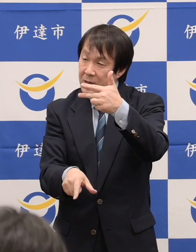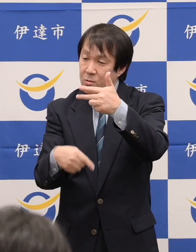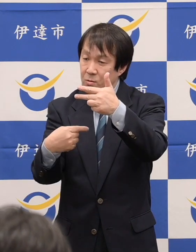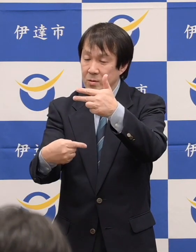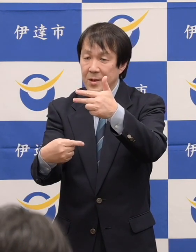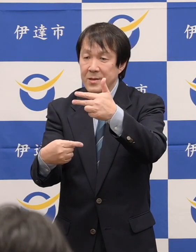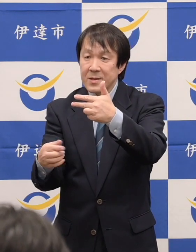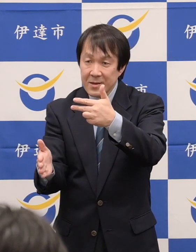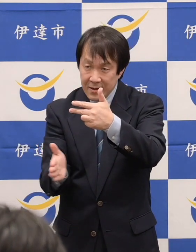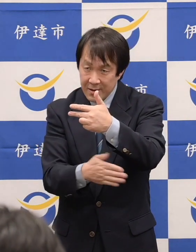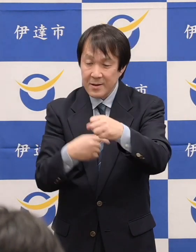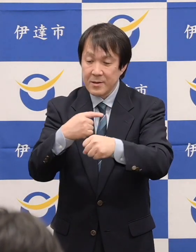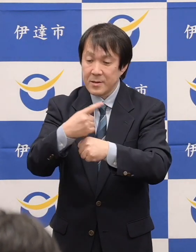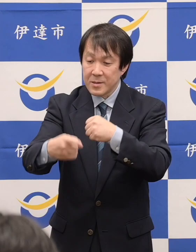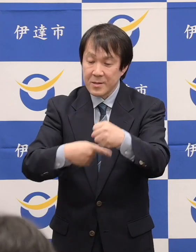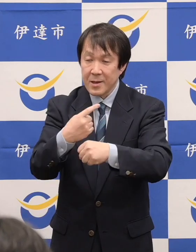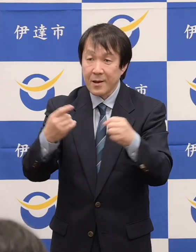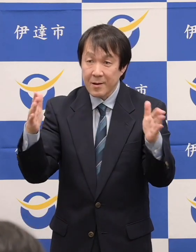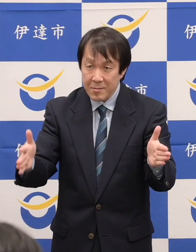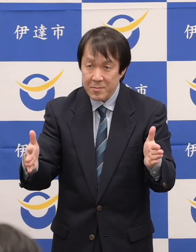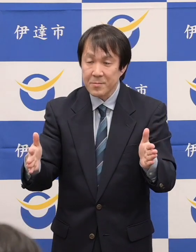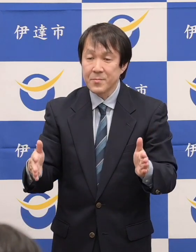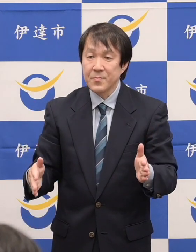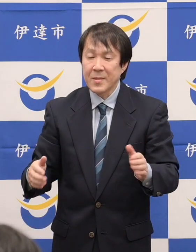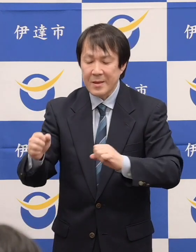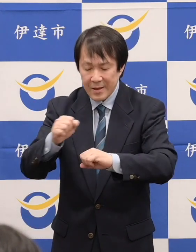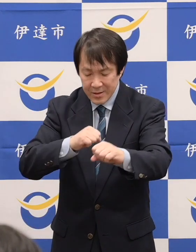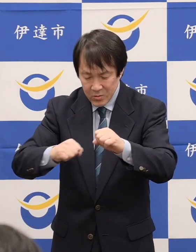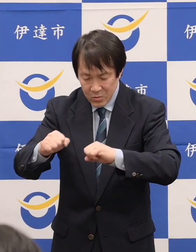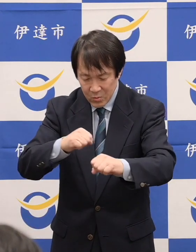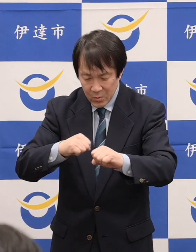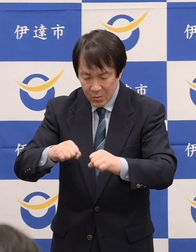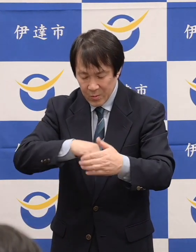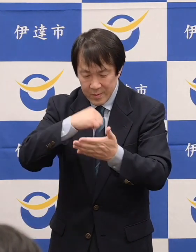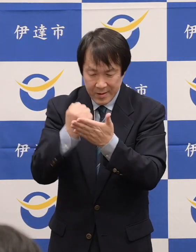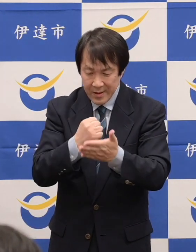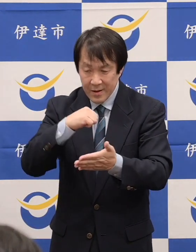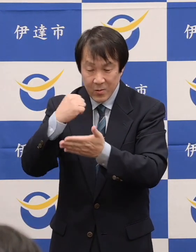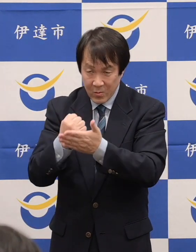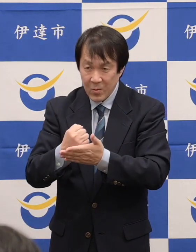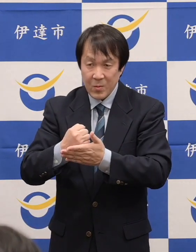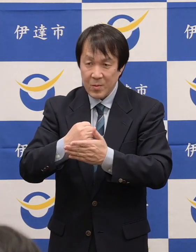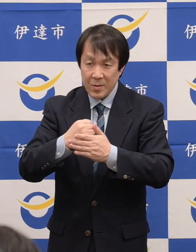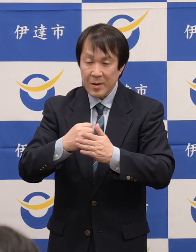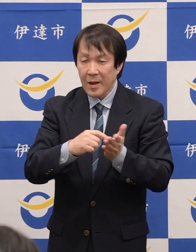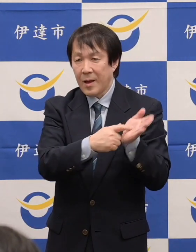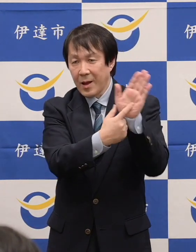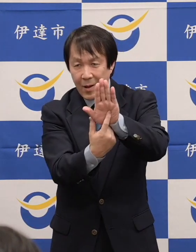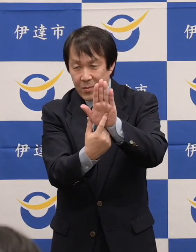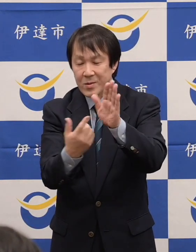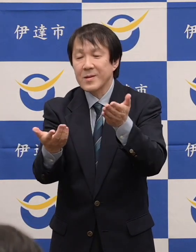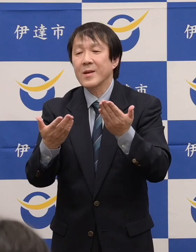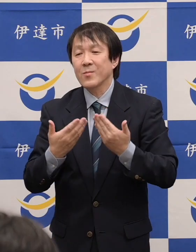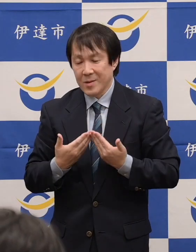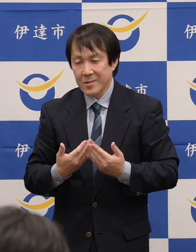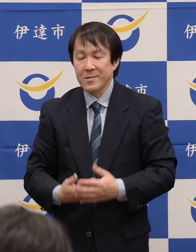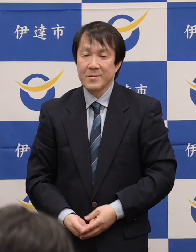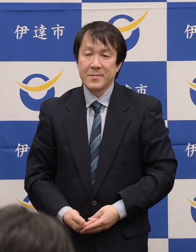から1年間ということになっております。活動の成果を発表してもらいます。公表していただきます